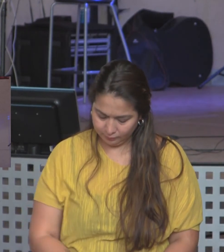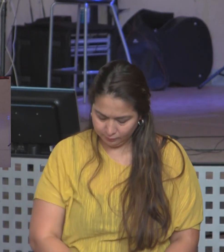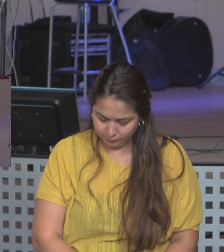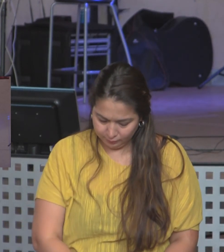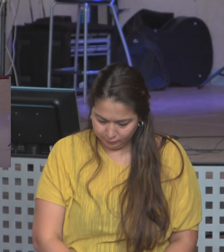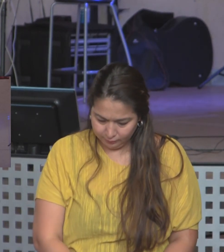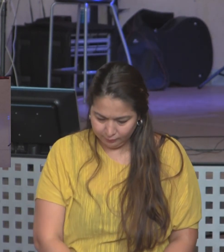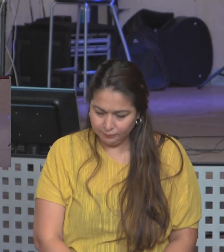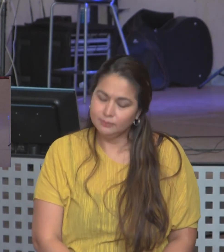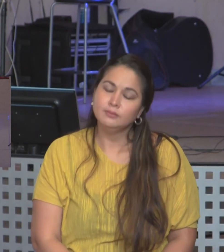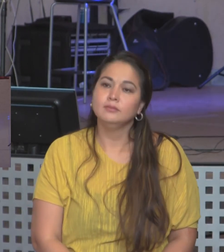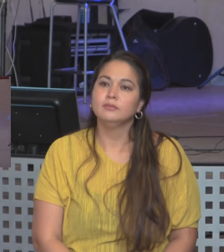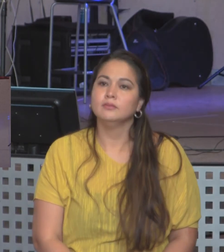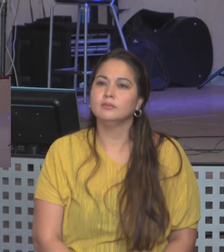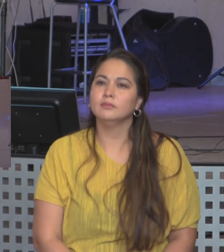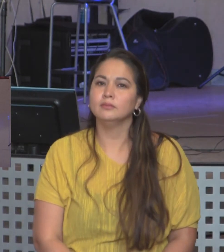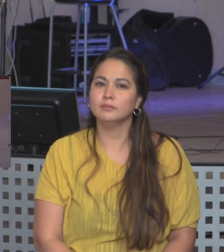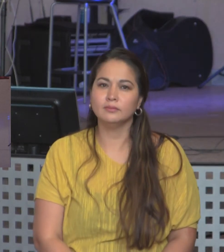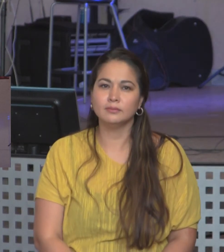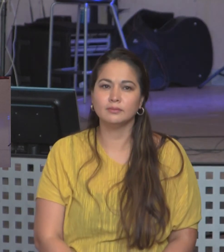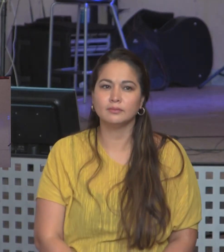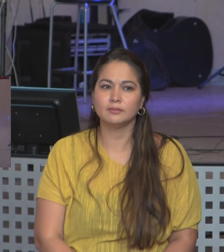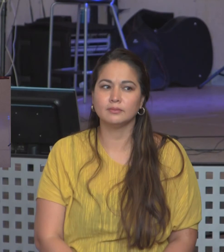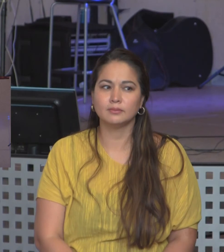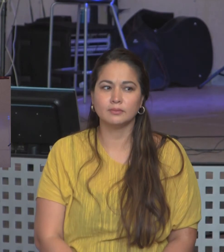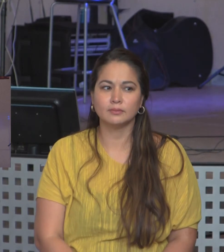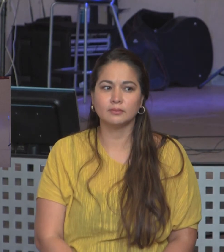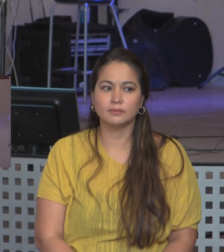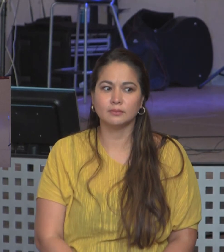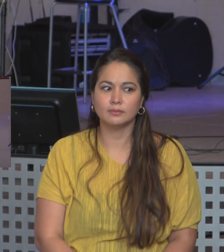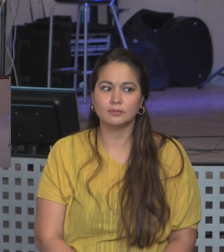Voy al final. ¿Os parece?